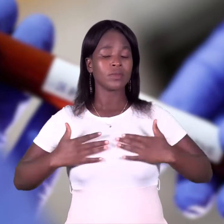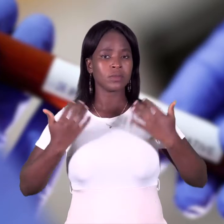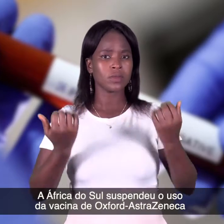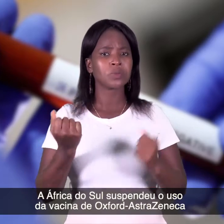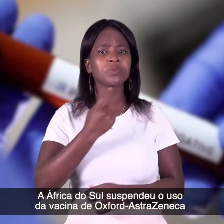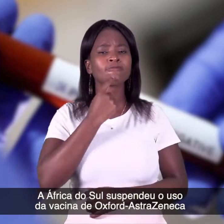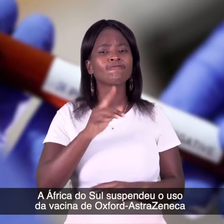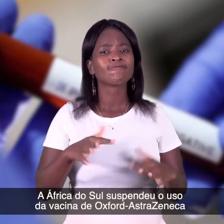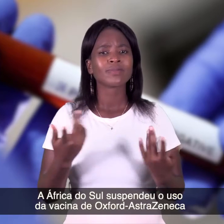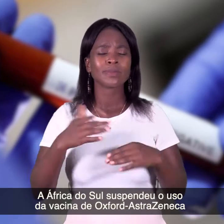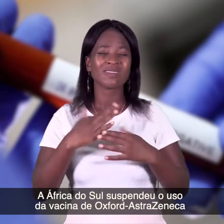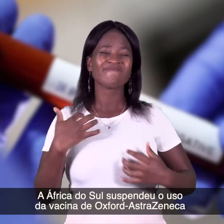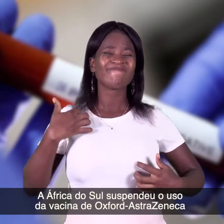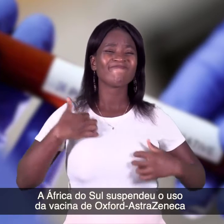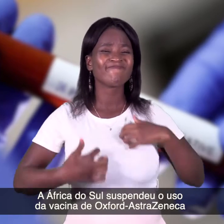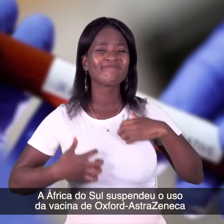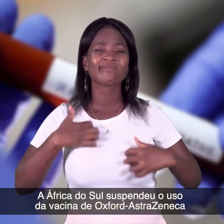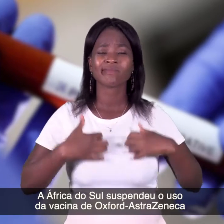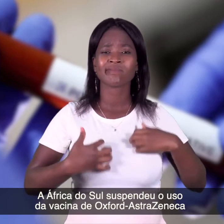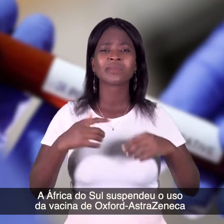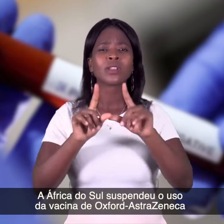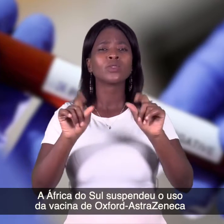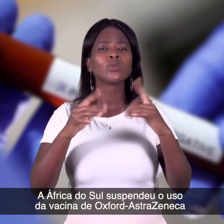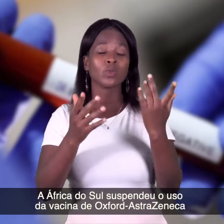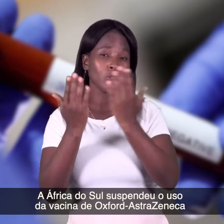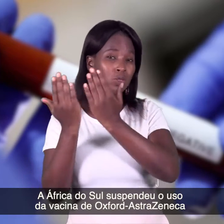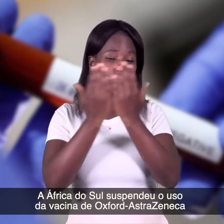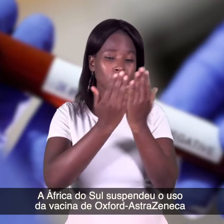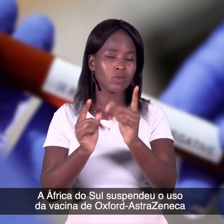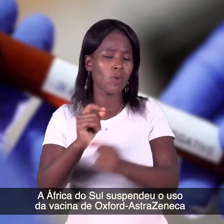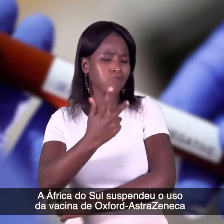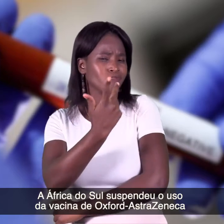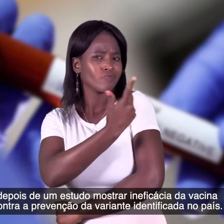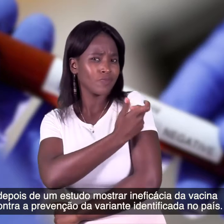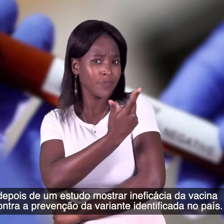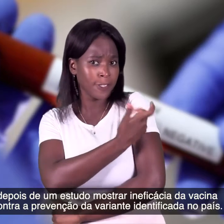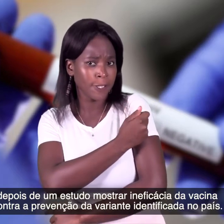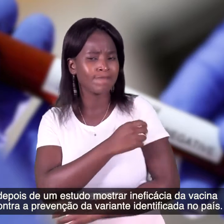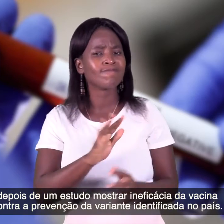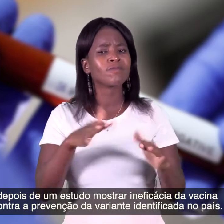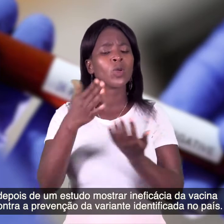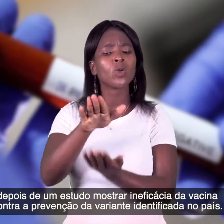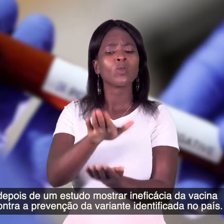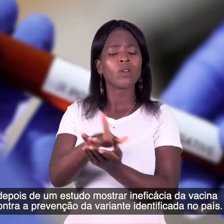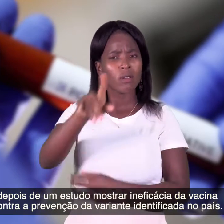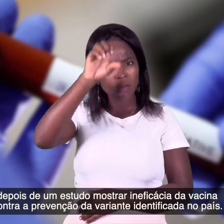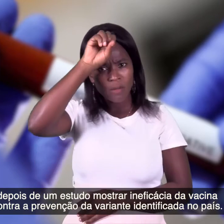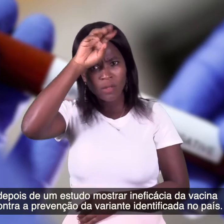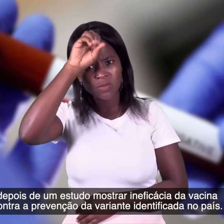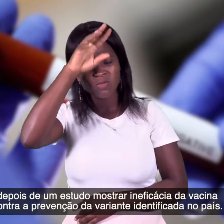A África do Sul suspendeu o uso da vacina de Oxford-AstraZeneca depois de um estudo mostrar ineficácia da vacina contra